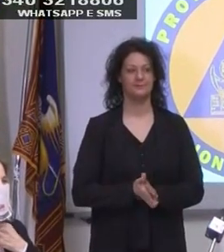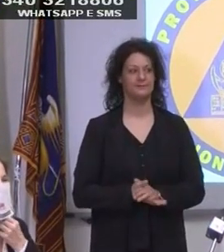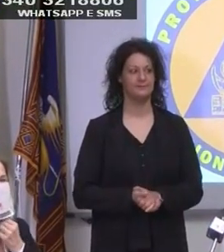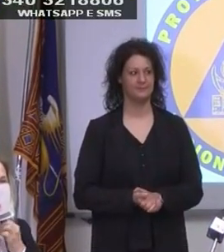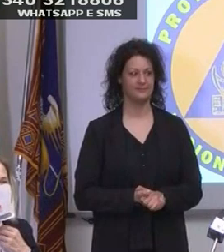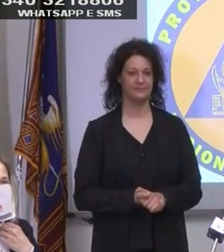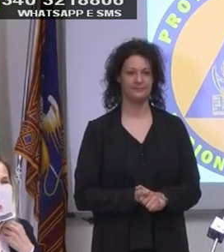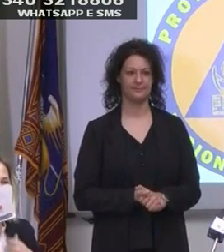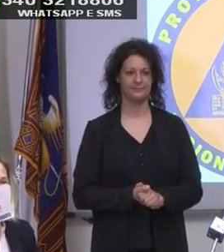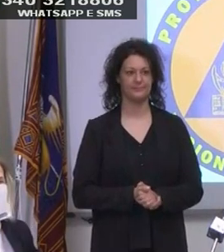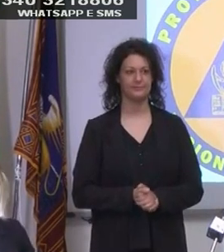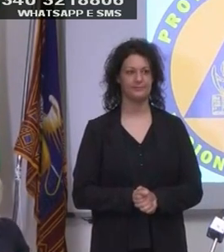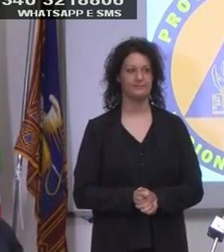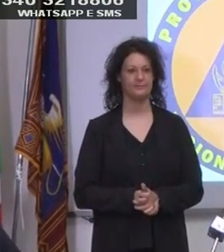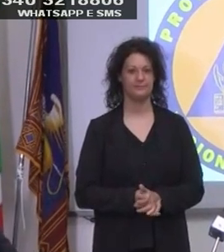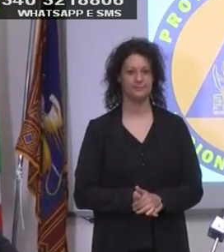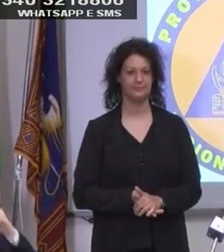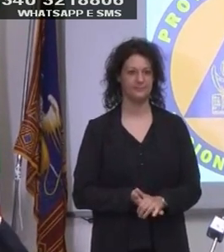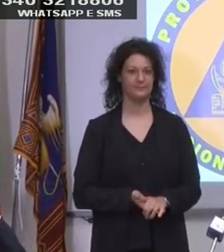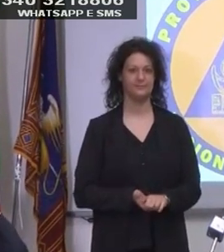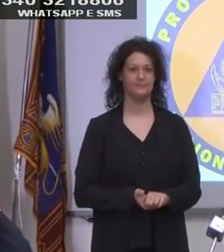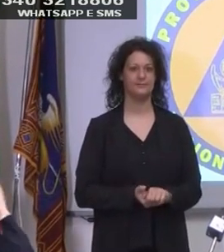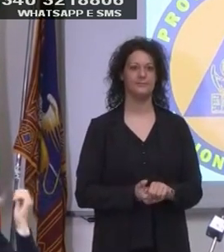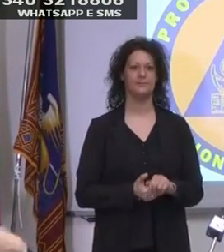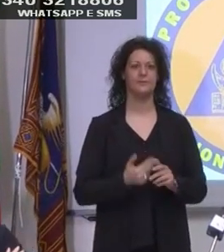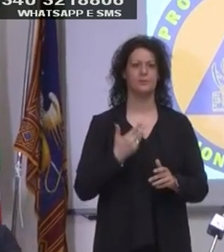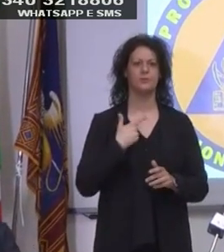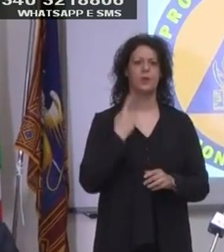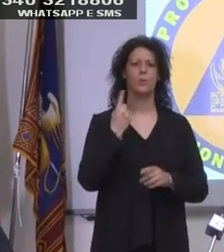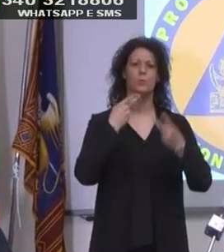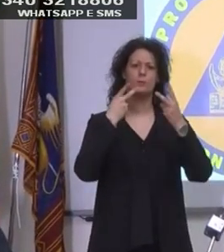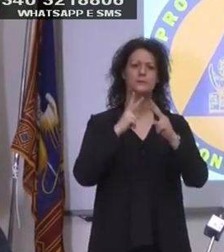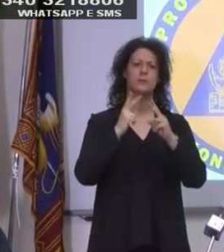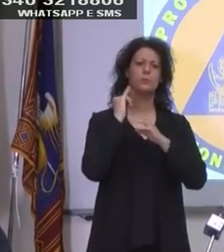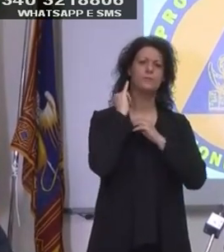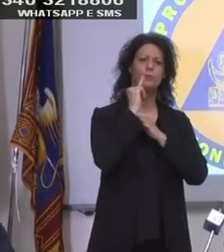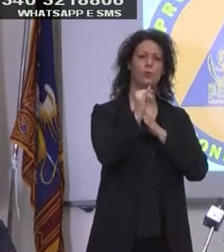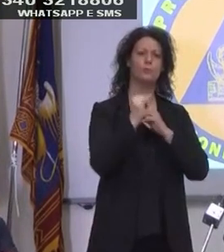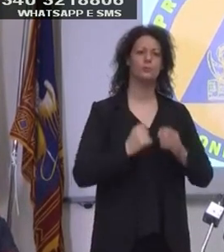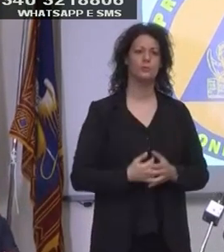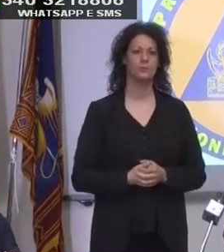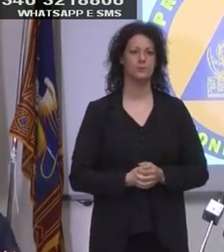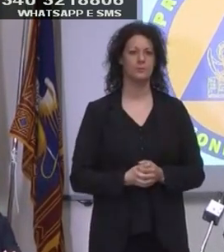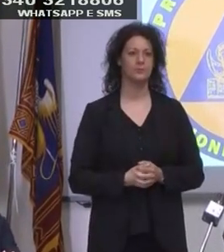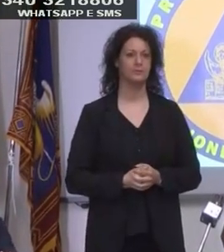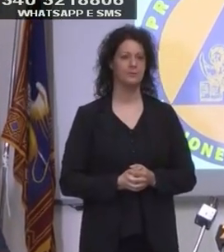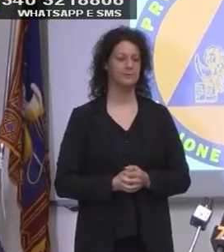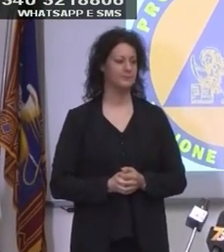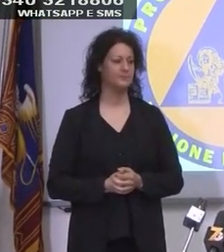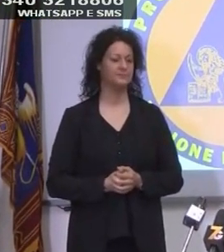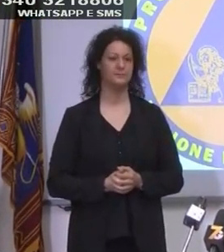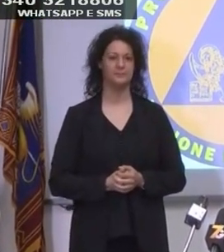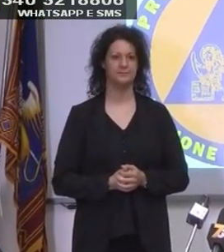abbiamo modificato la risposta a te. Ma c'è qualcuno ancora dietro? Sì, no, ciao Alda.